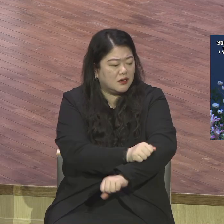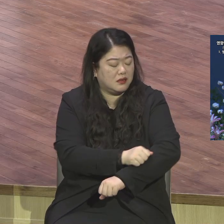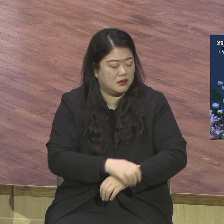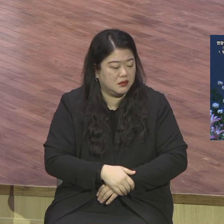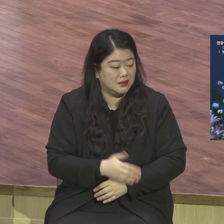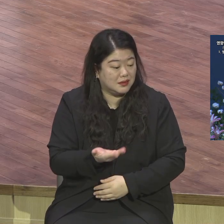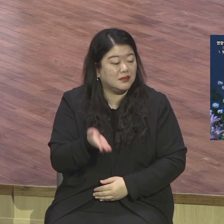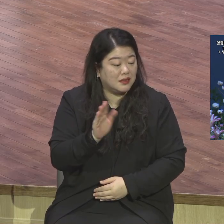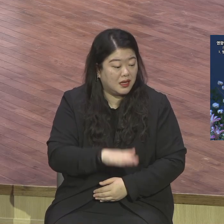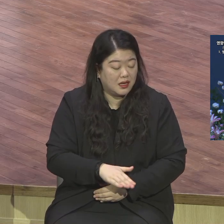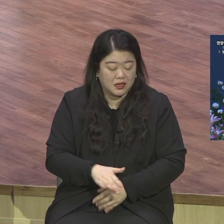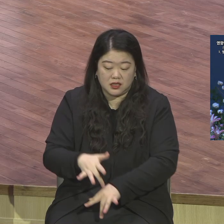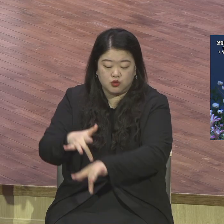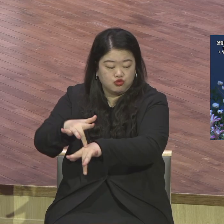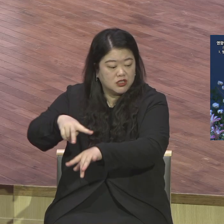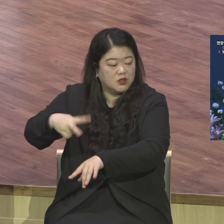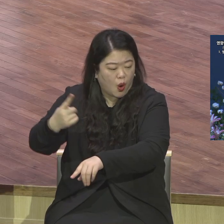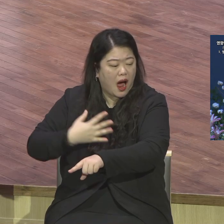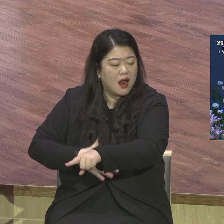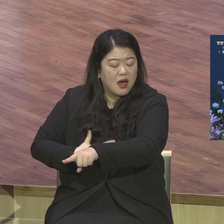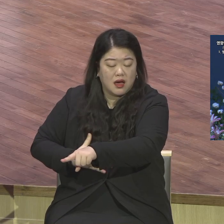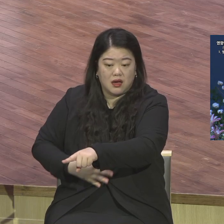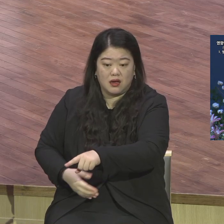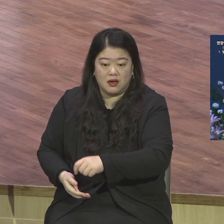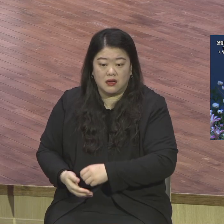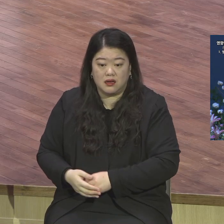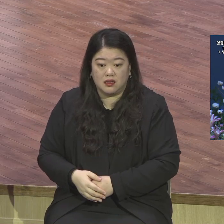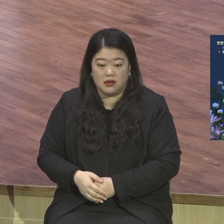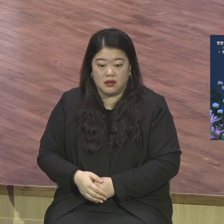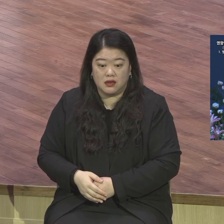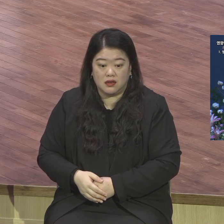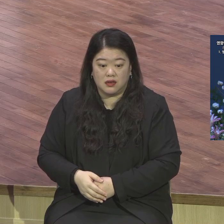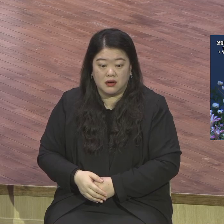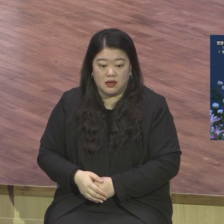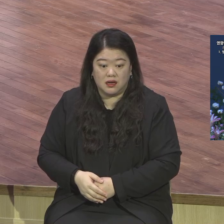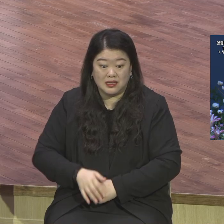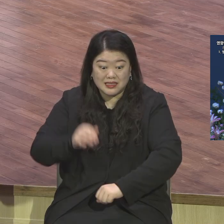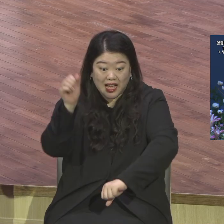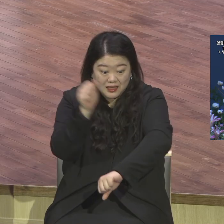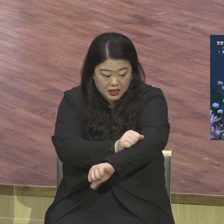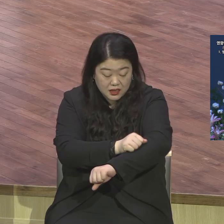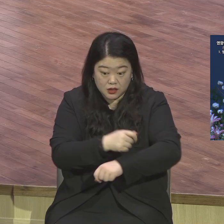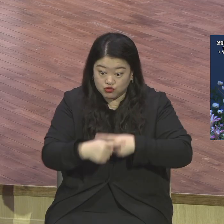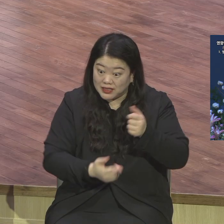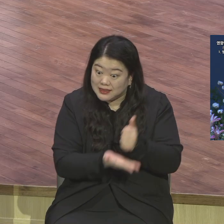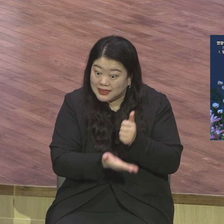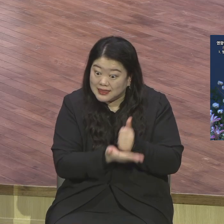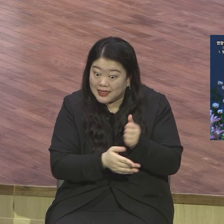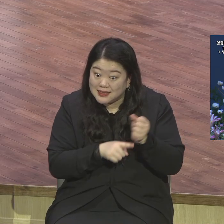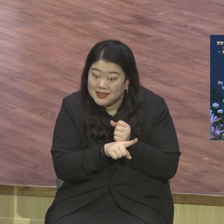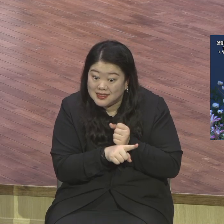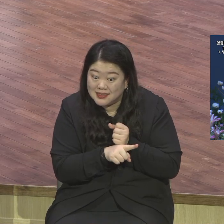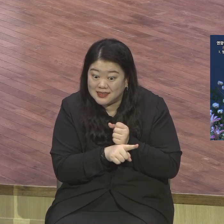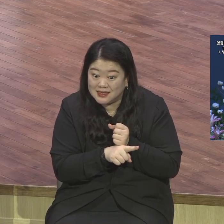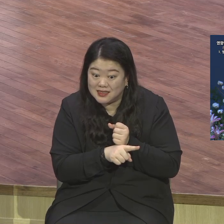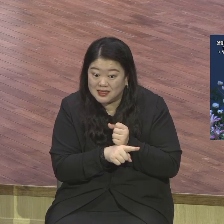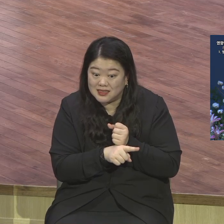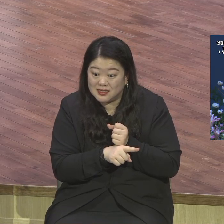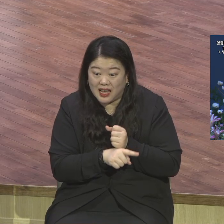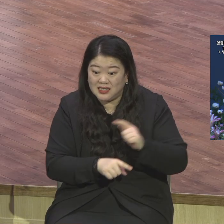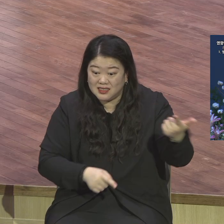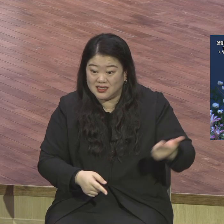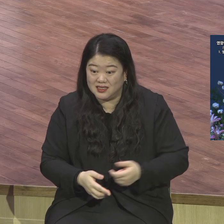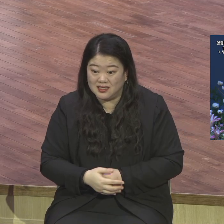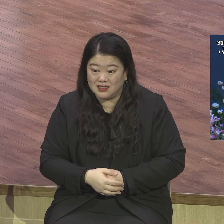잘하는 도다. 이게 무슨 말입니까? 칭찬 아니잖아요. 비꼬는 말이잖아요. 잘하는 도다. 귀신들도